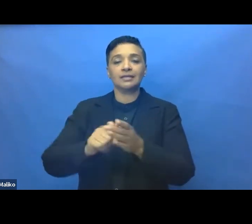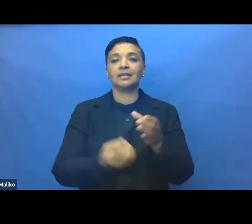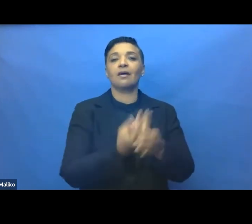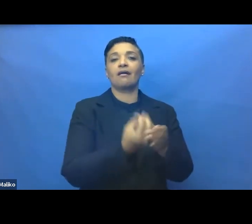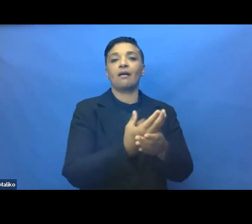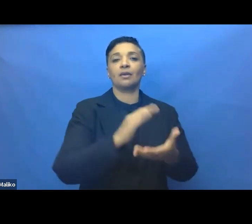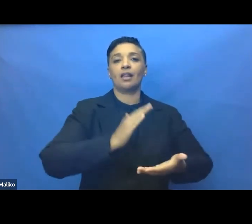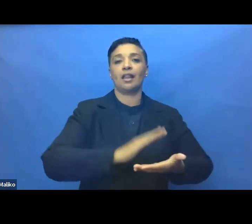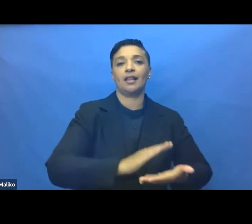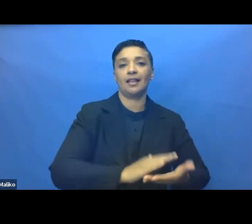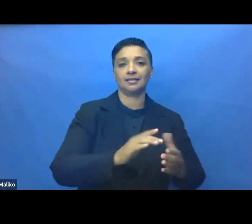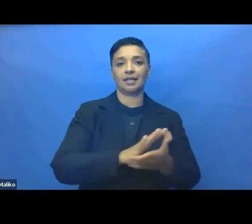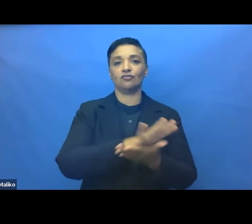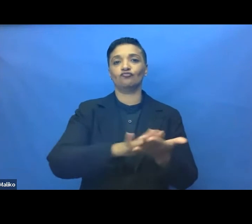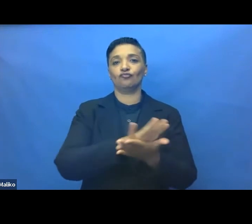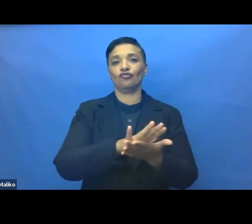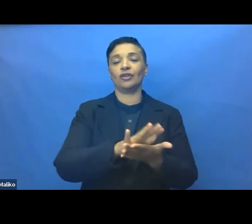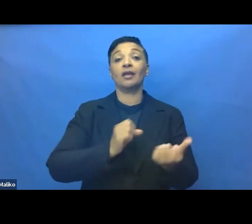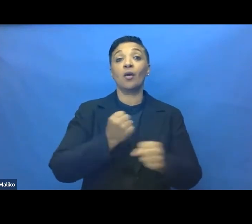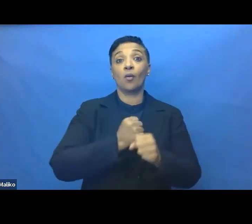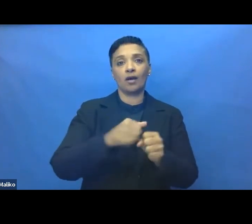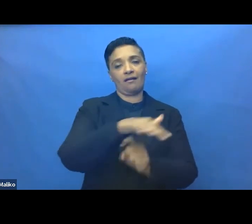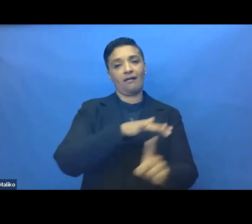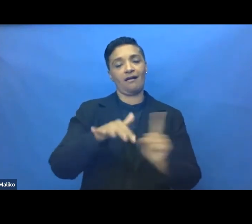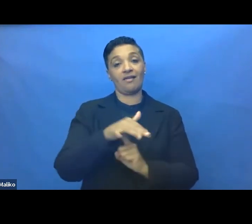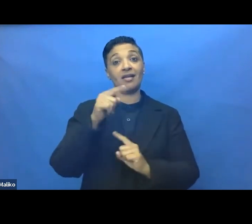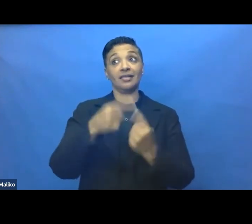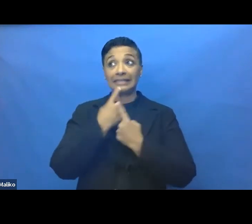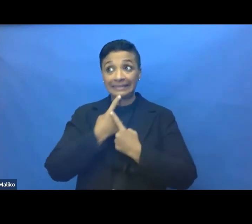la mention de la justice